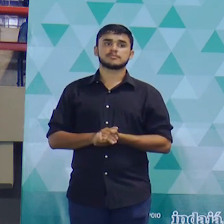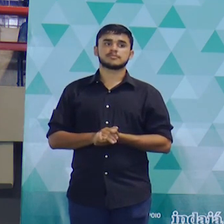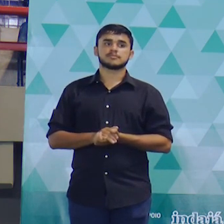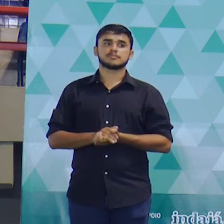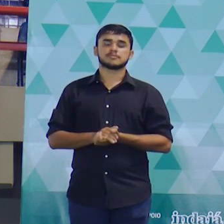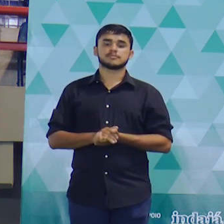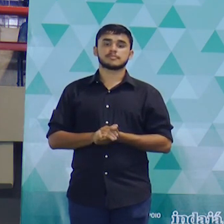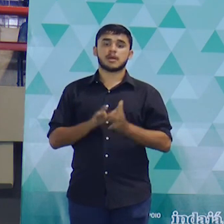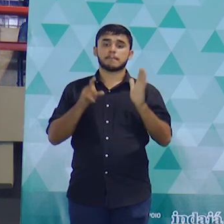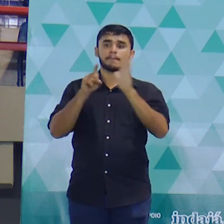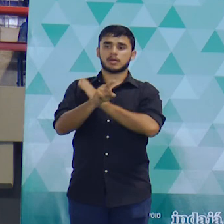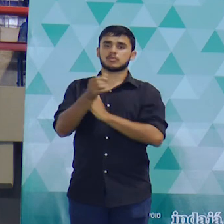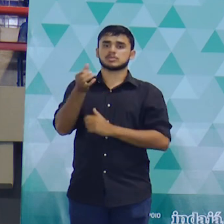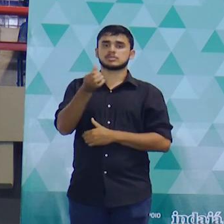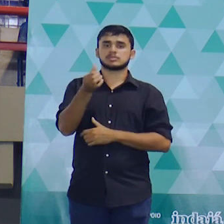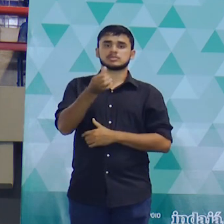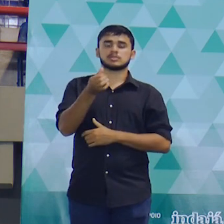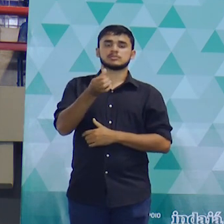Questão 6